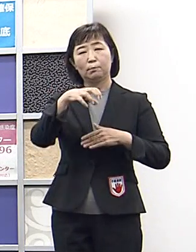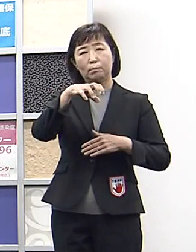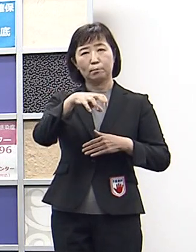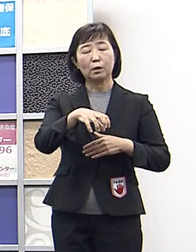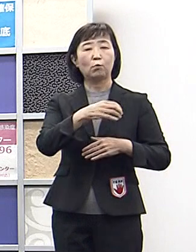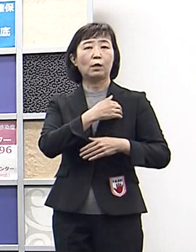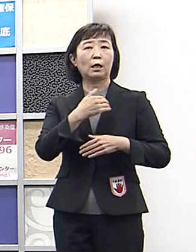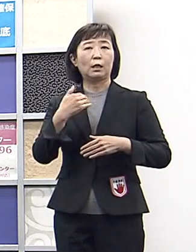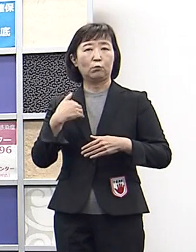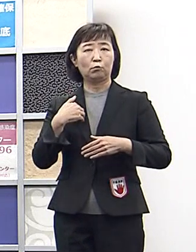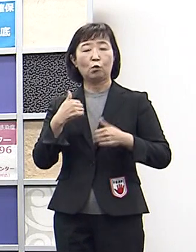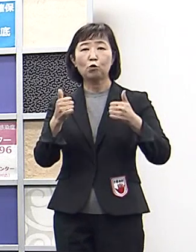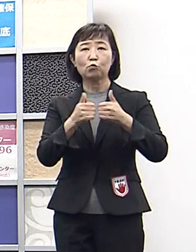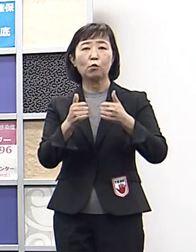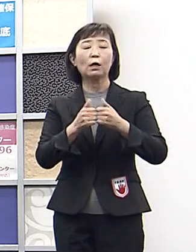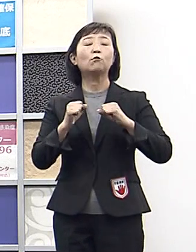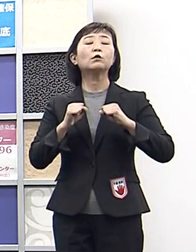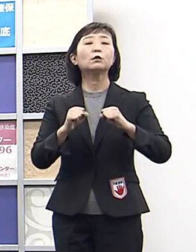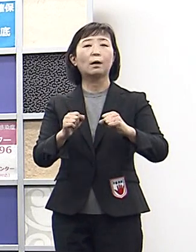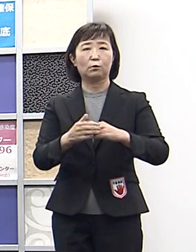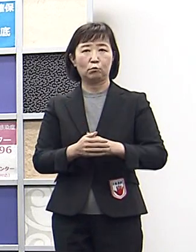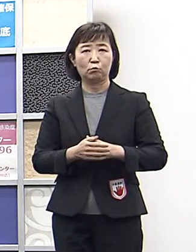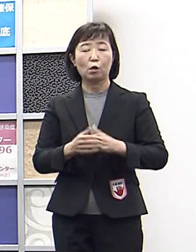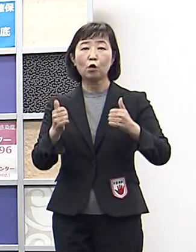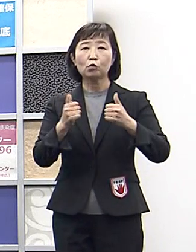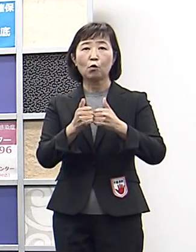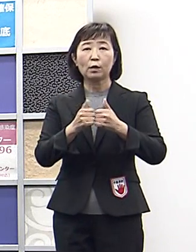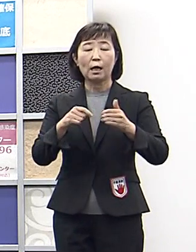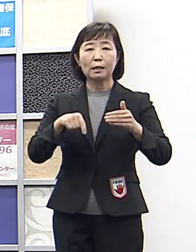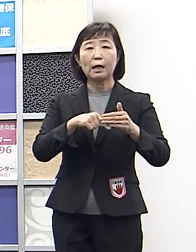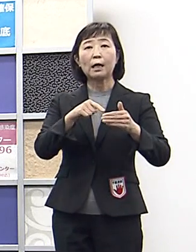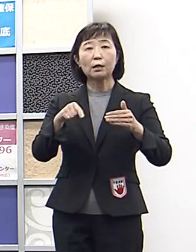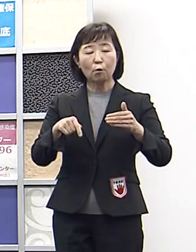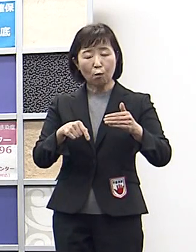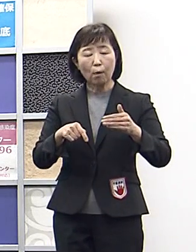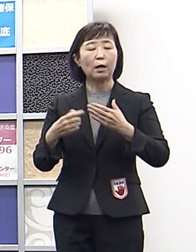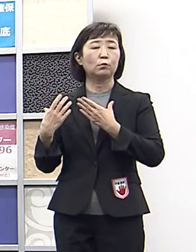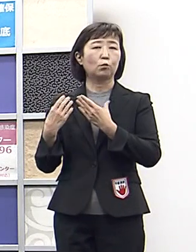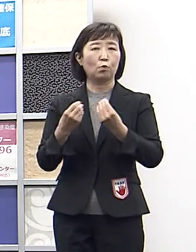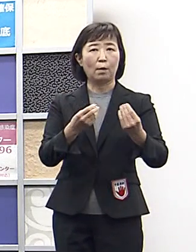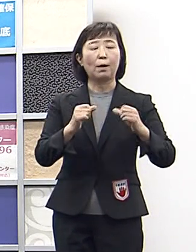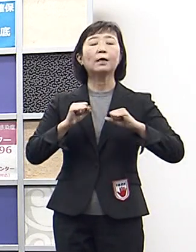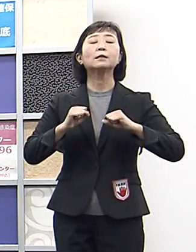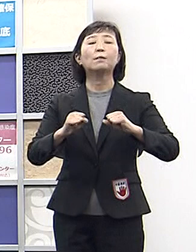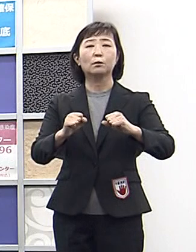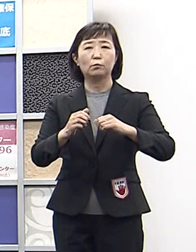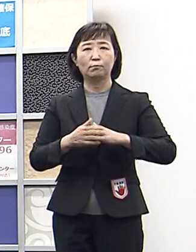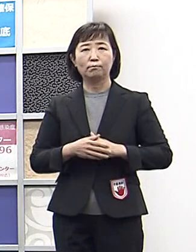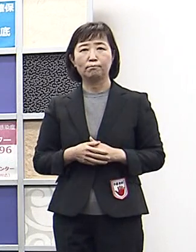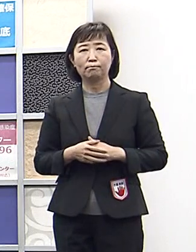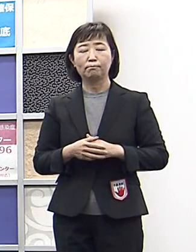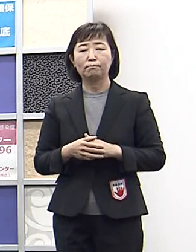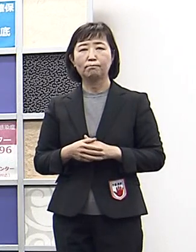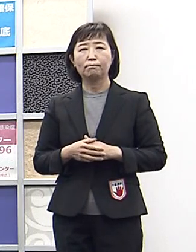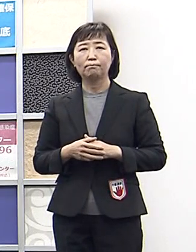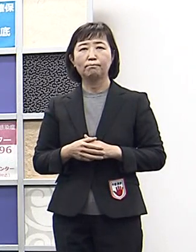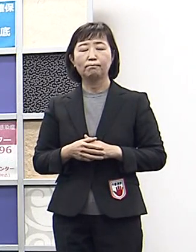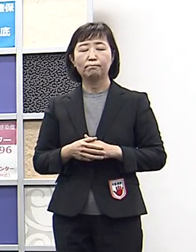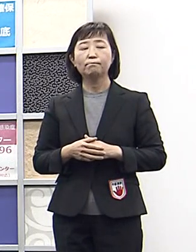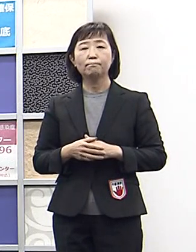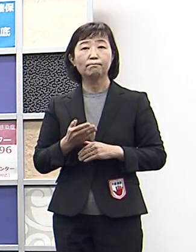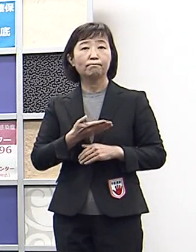の受診相談につきましては従来どおり受診相談センターにおきまして継続して行ってまいります